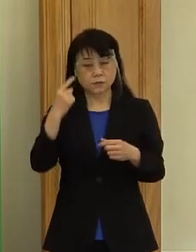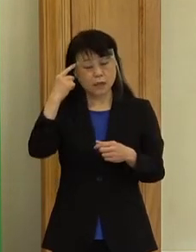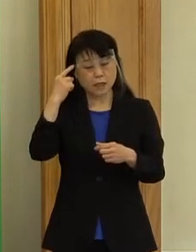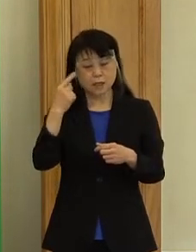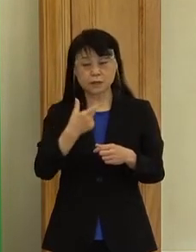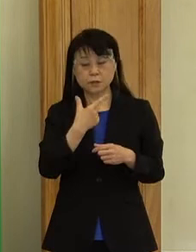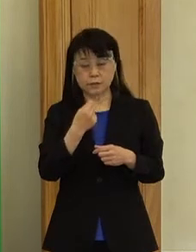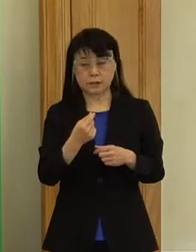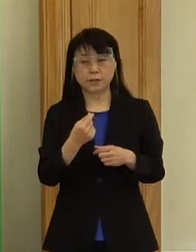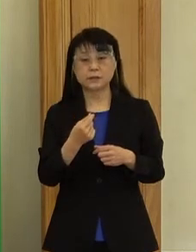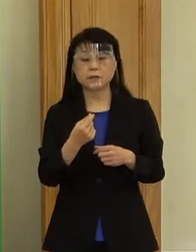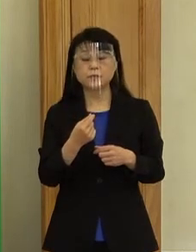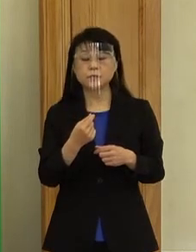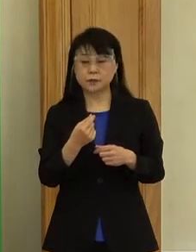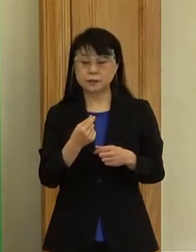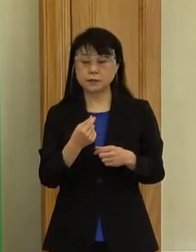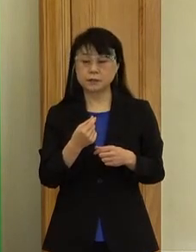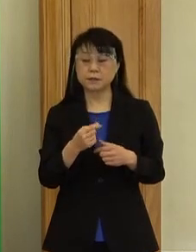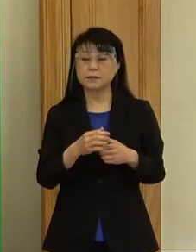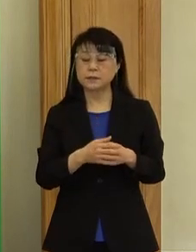ように、